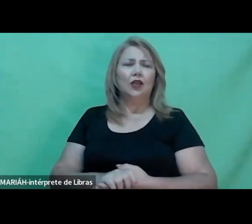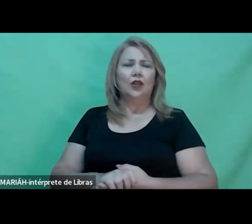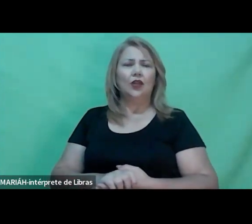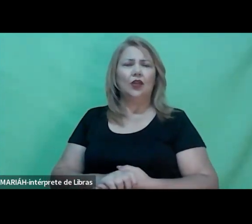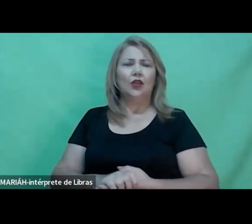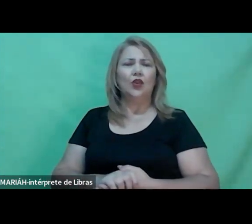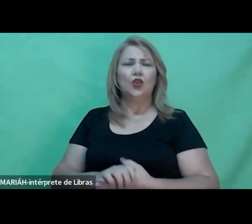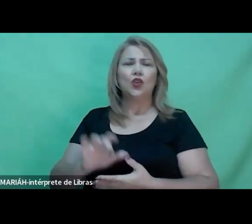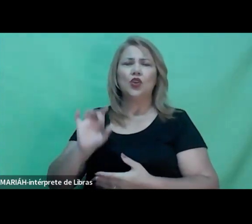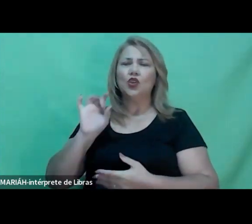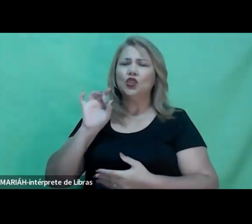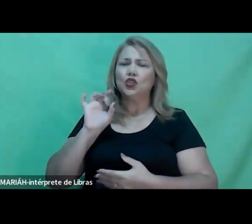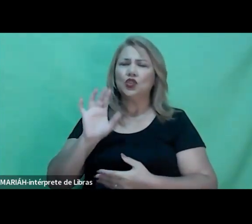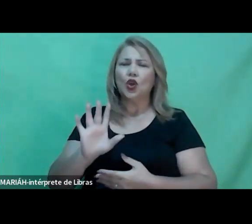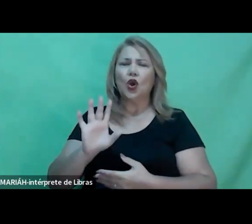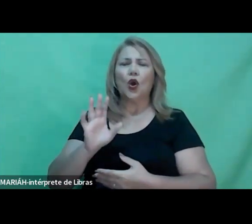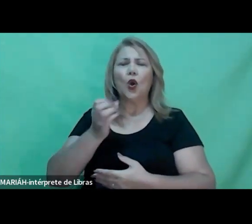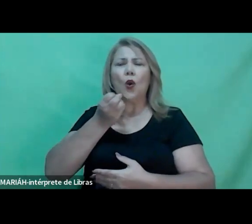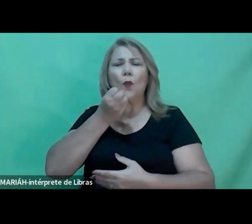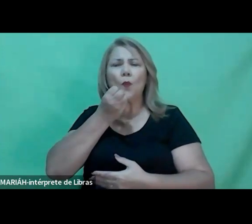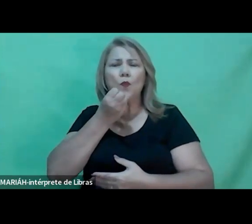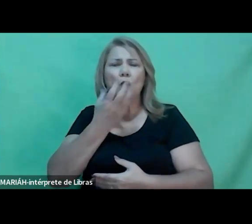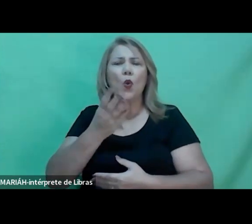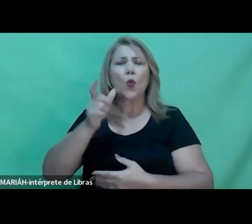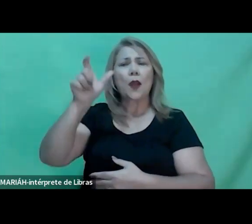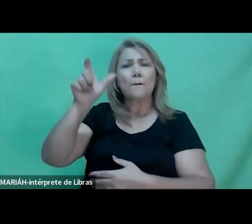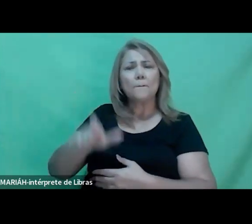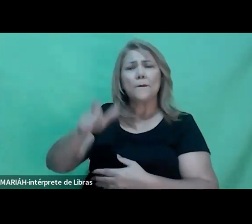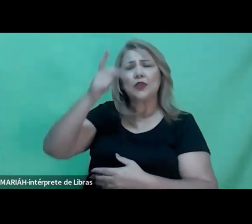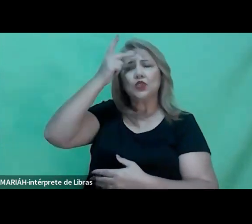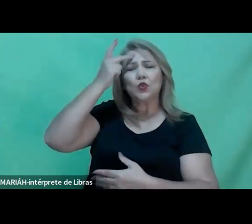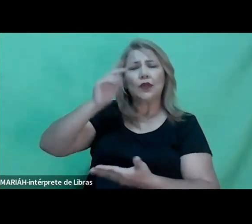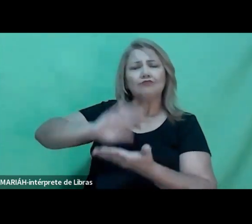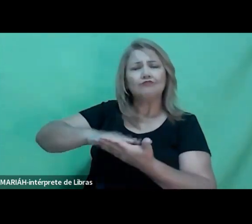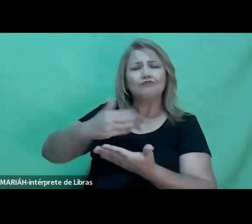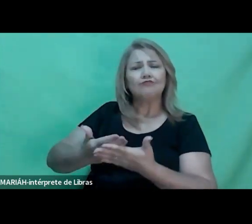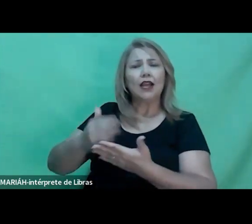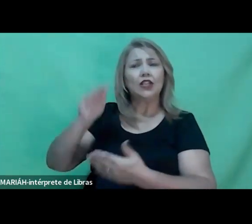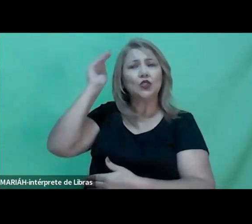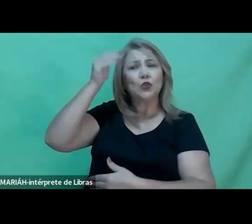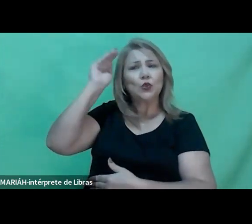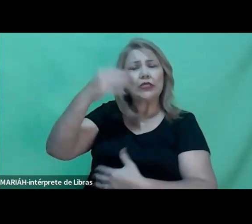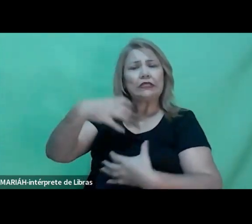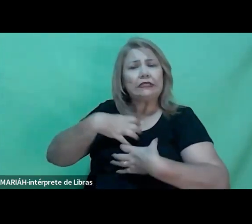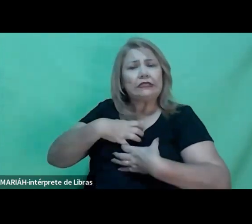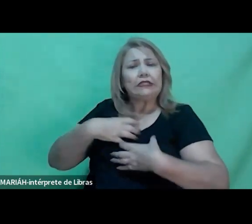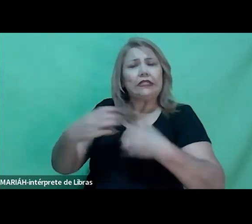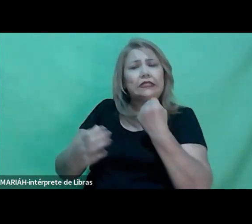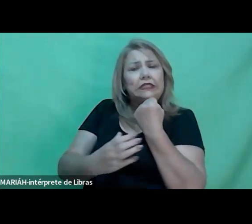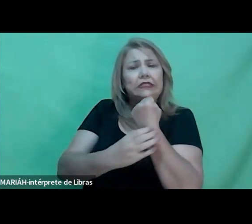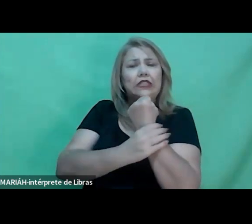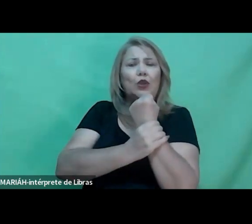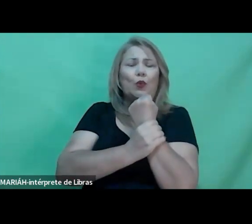con buenos guías intérpretes las personas sordociegas pueden sentirse seguras confiadas de la